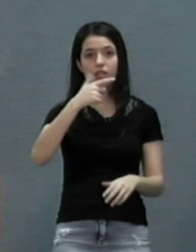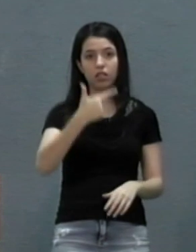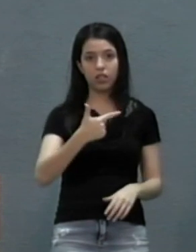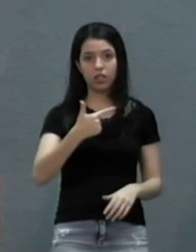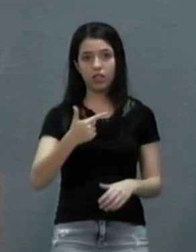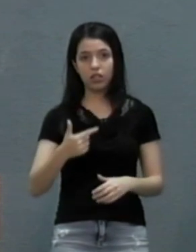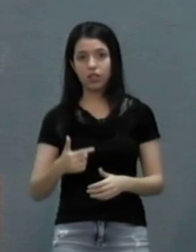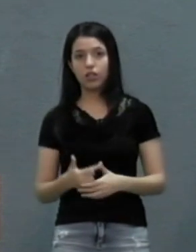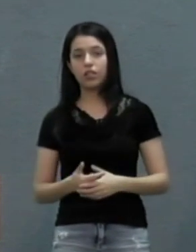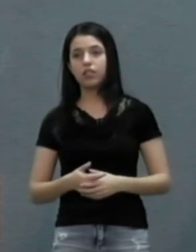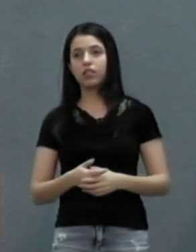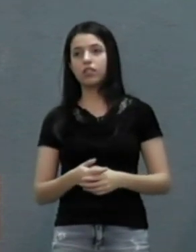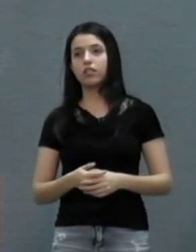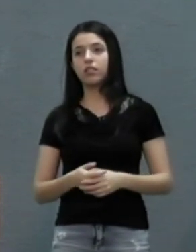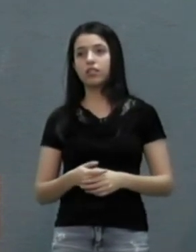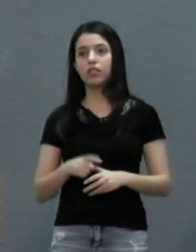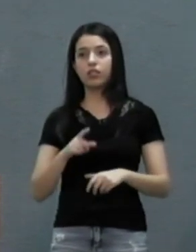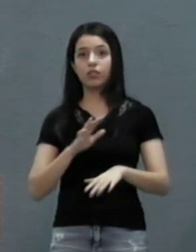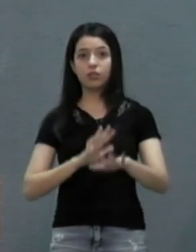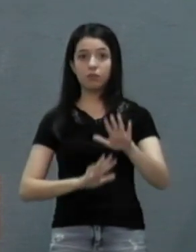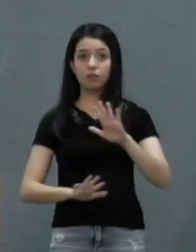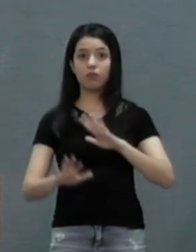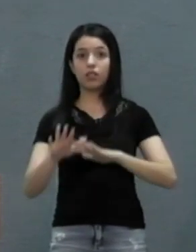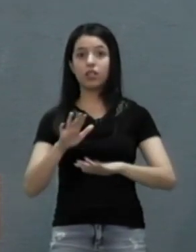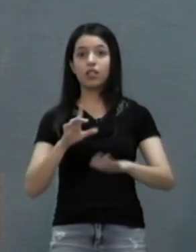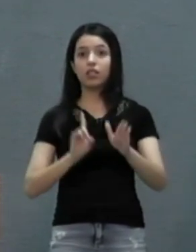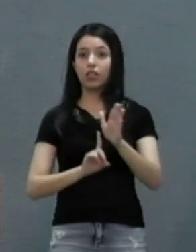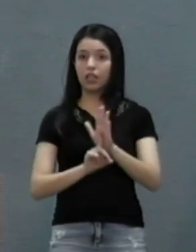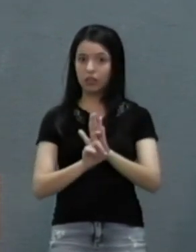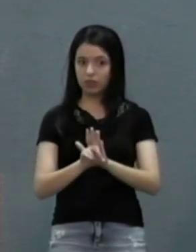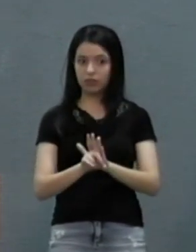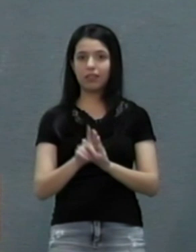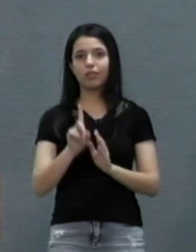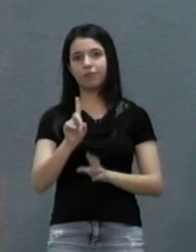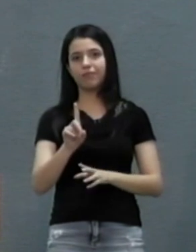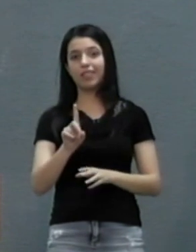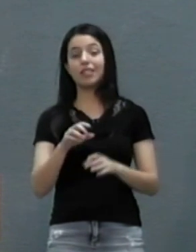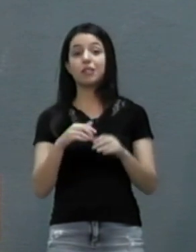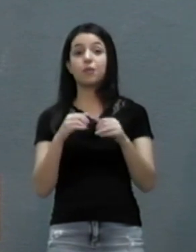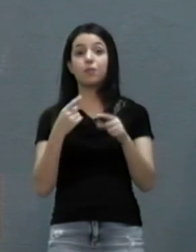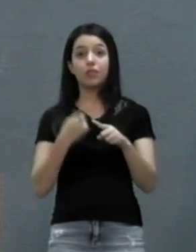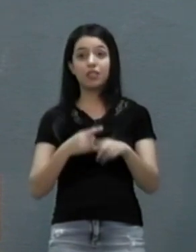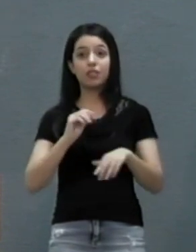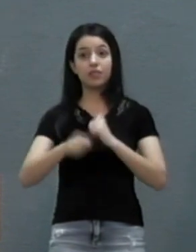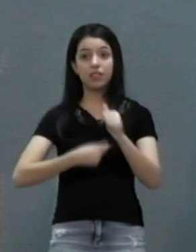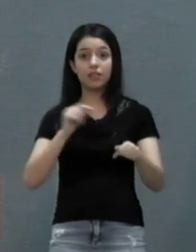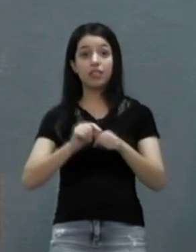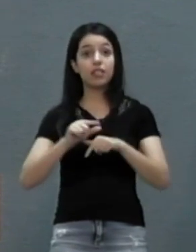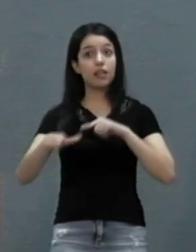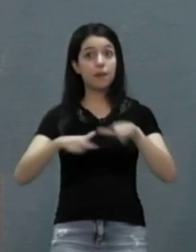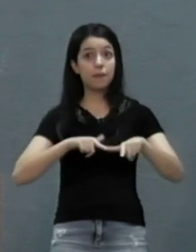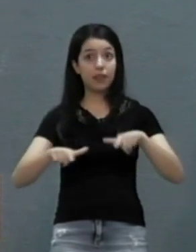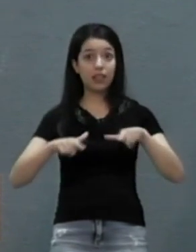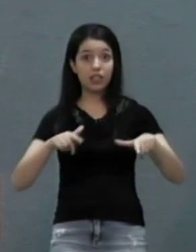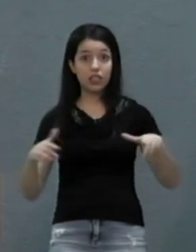em estado de alerta, Cacoal é um deles. Por isso aí que a administração está fazendo esse trabalho, esse mutirão